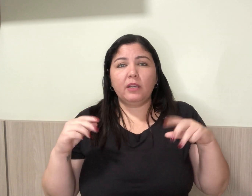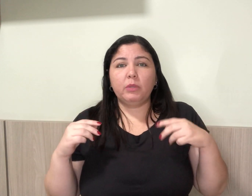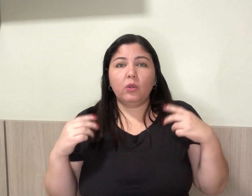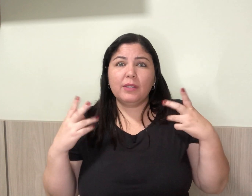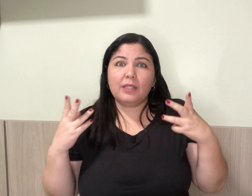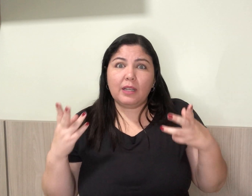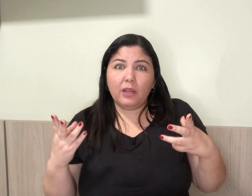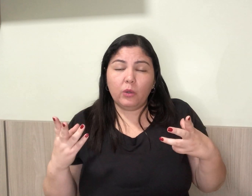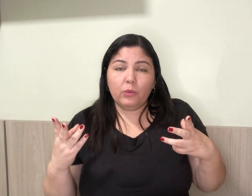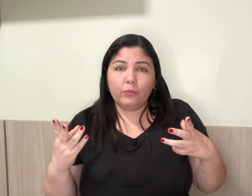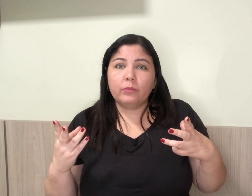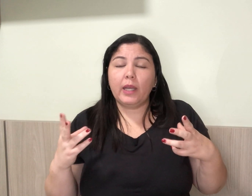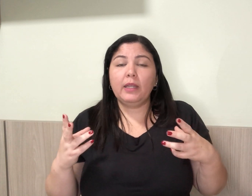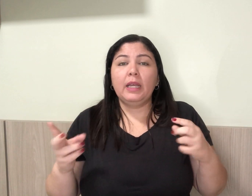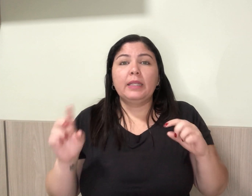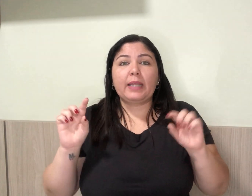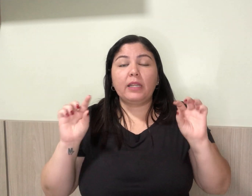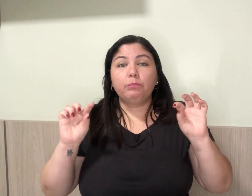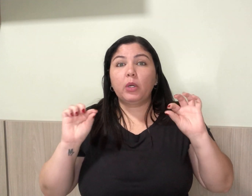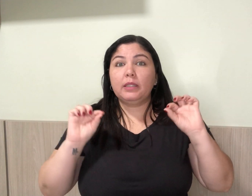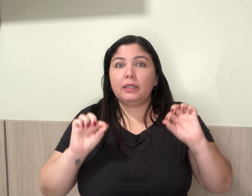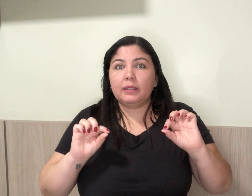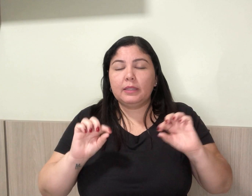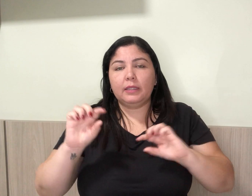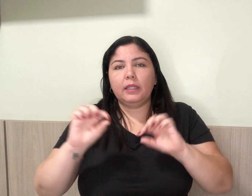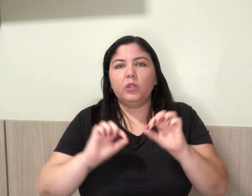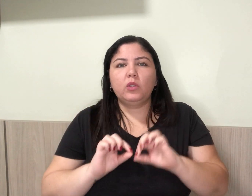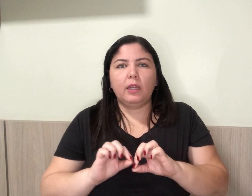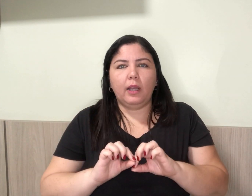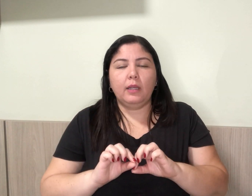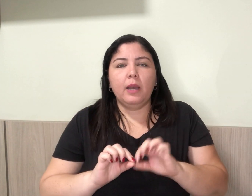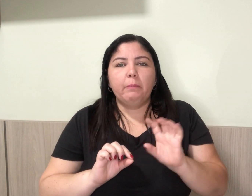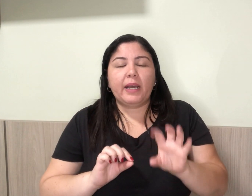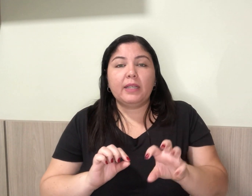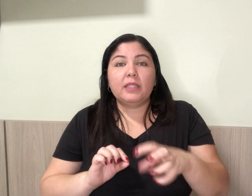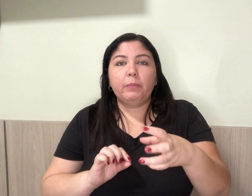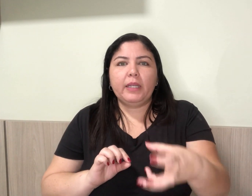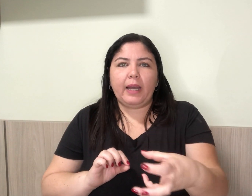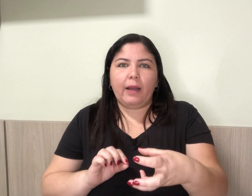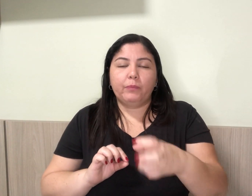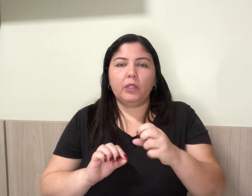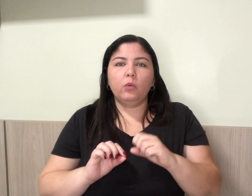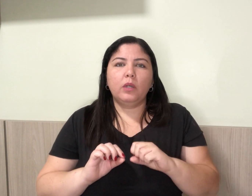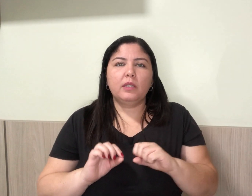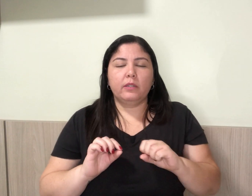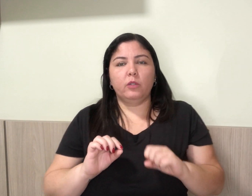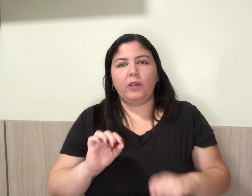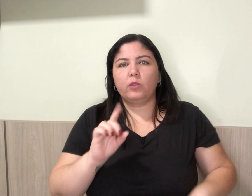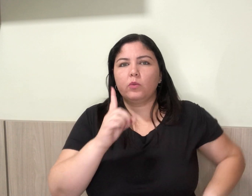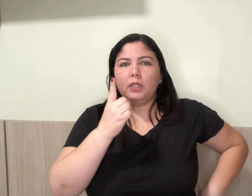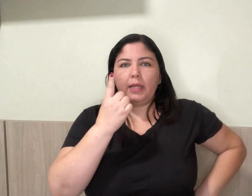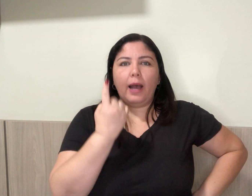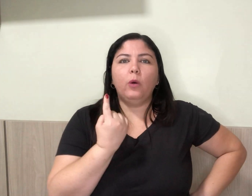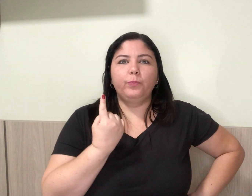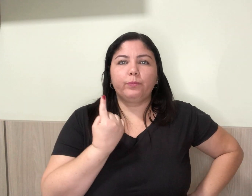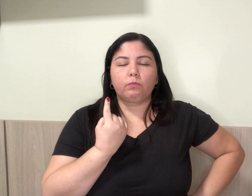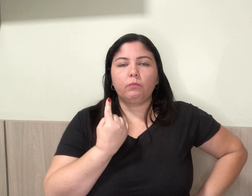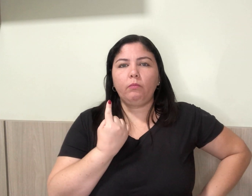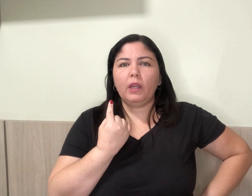uma noção, né, da importância que isso tem para explicar. Então, quando às vezes eu faço um sinal, às